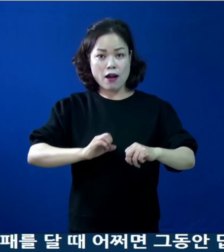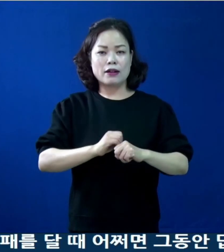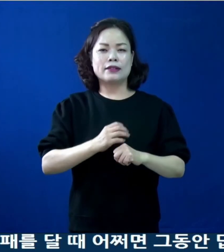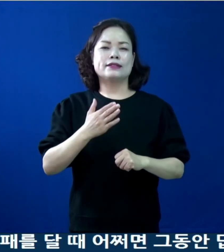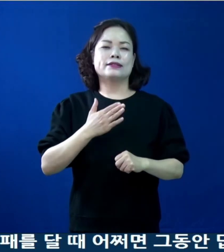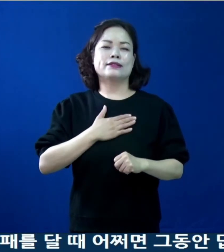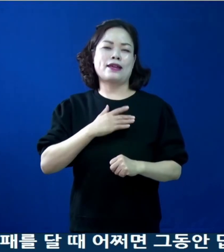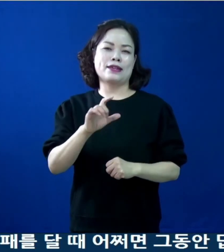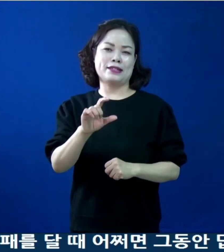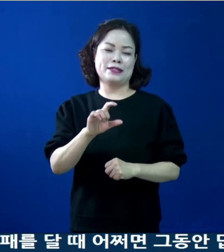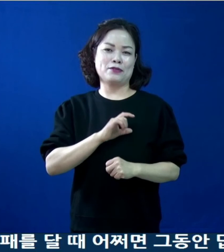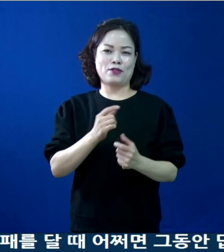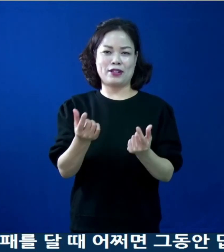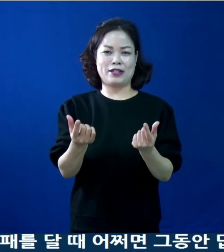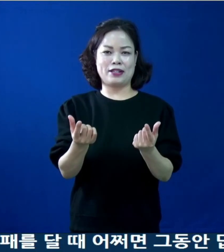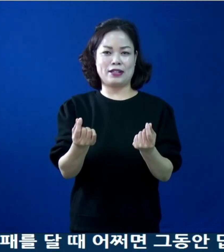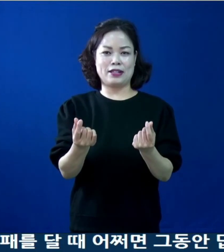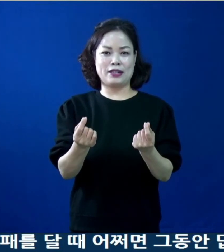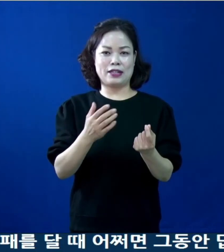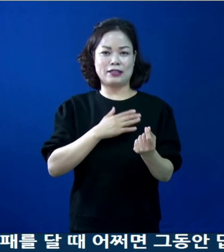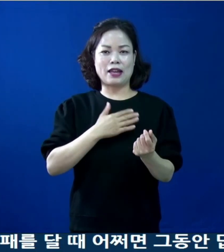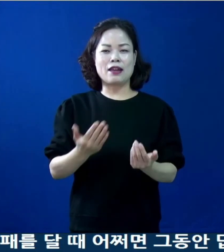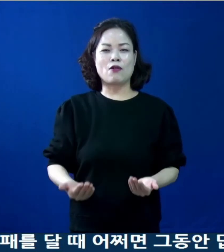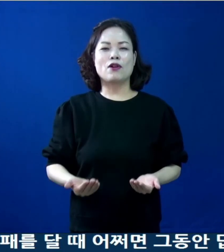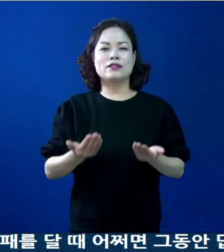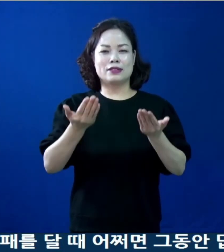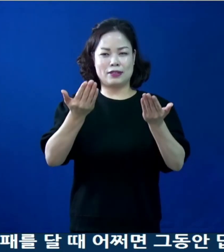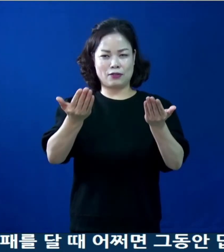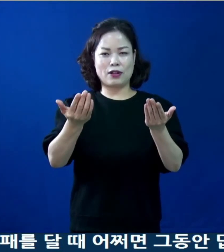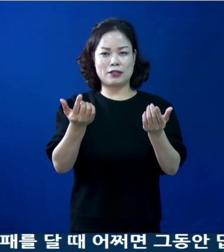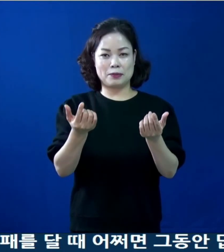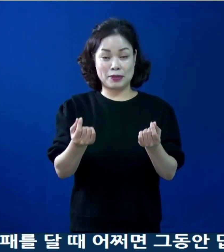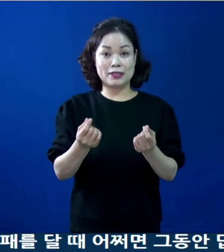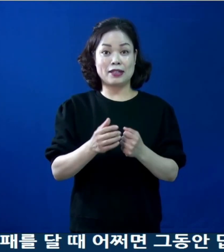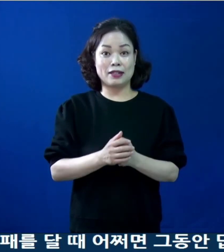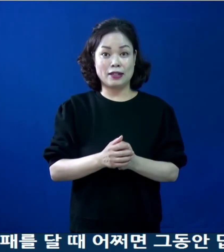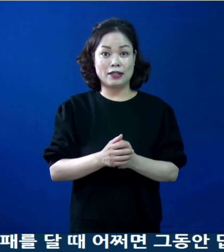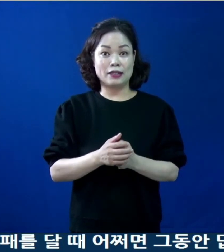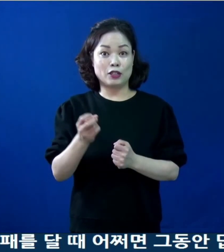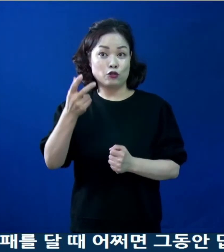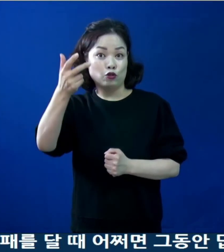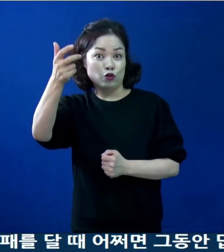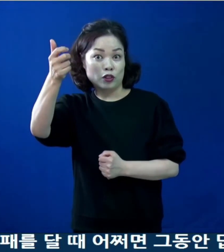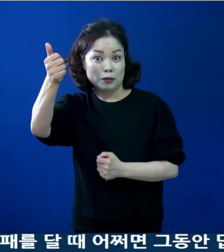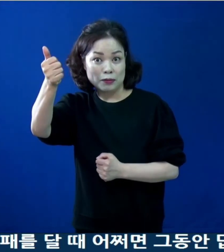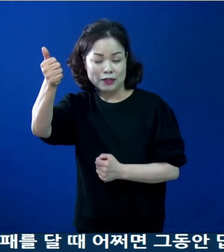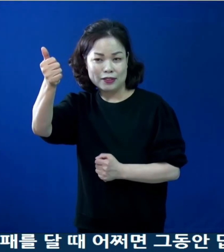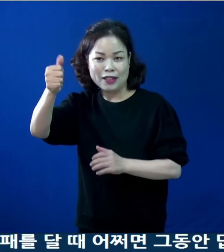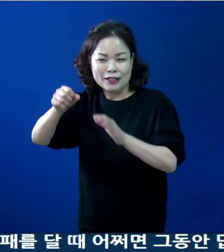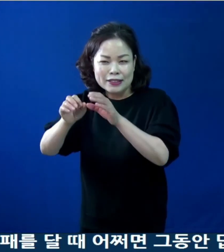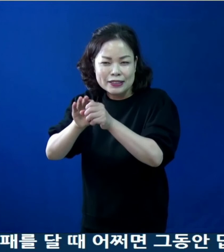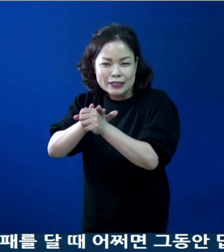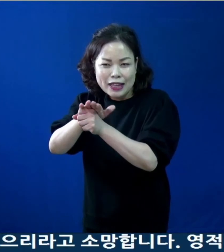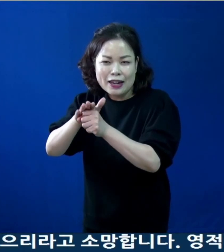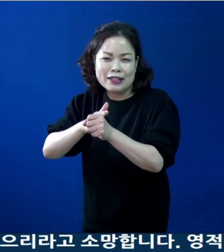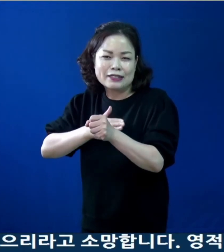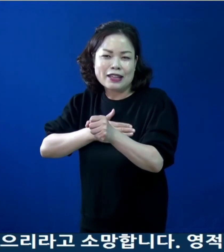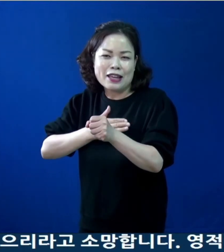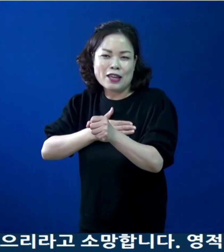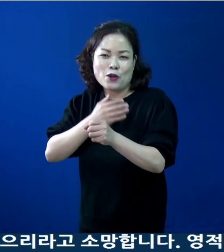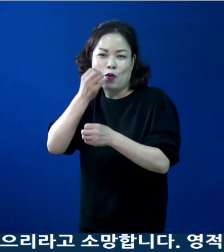나의 이름이죠. 특별히 나의 헌신입니다. 그리고 주님을 사랑하는 나의